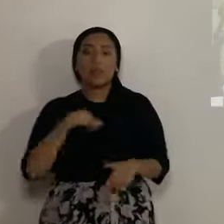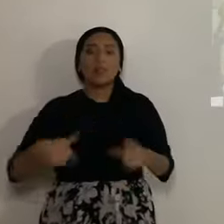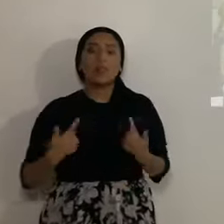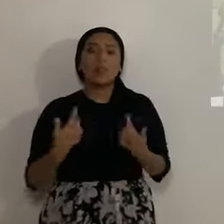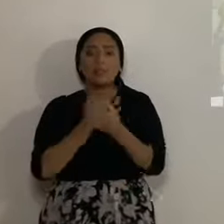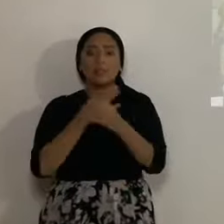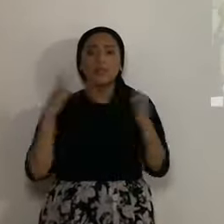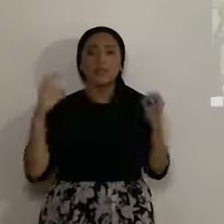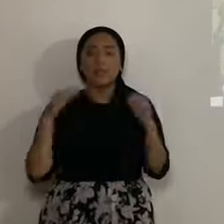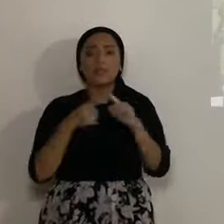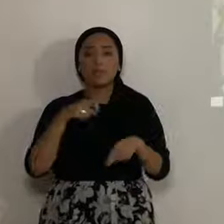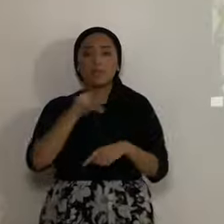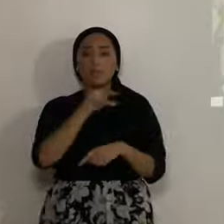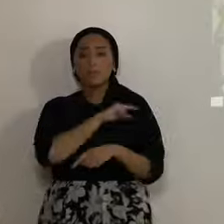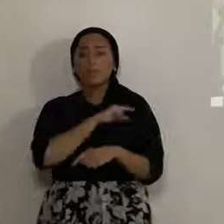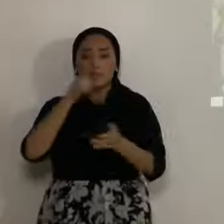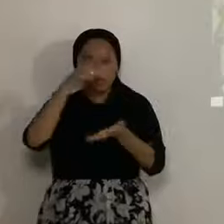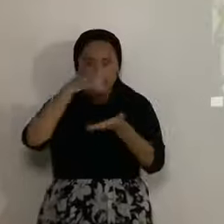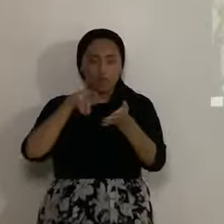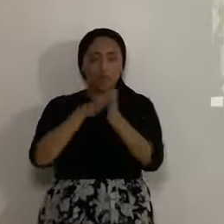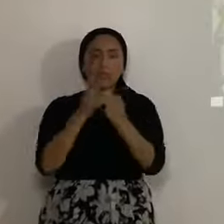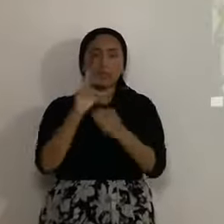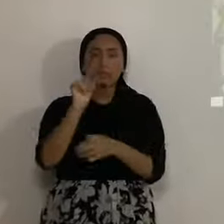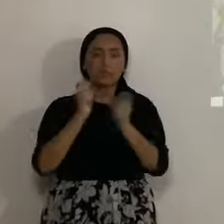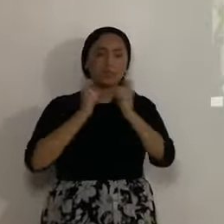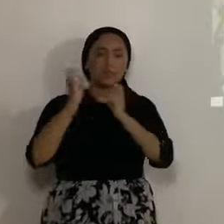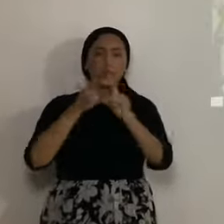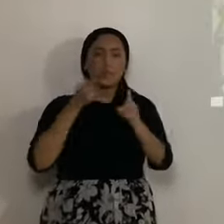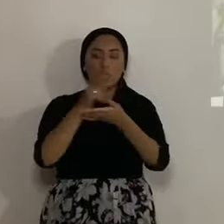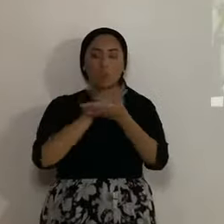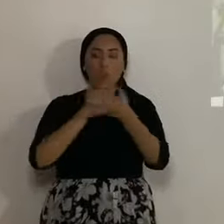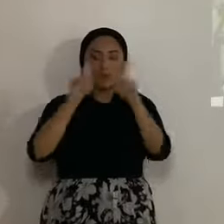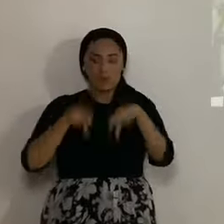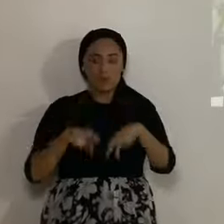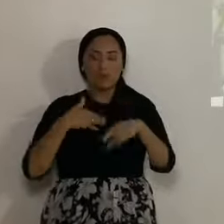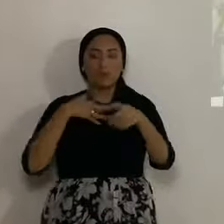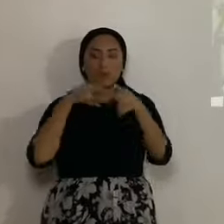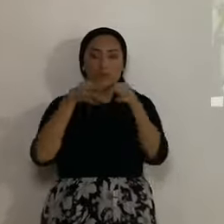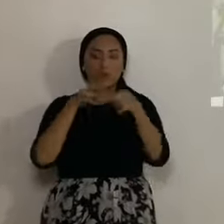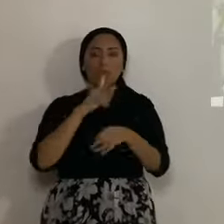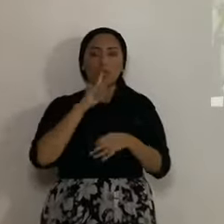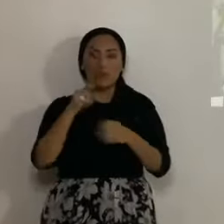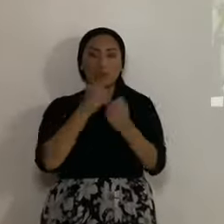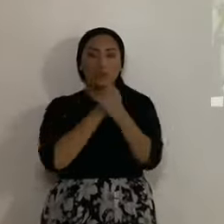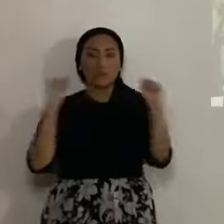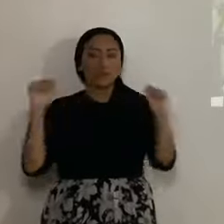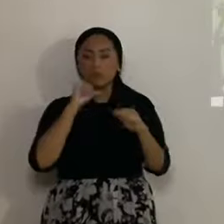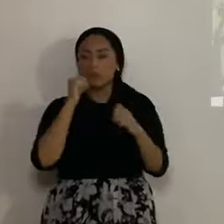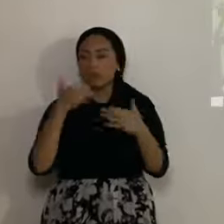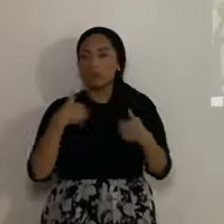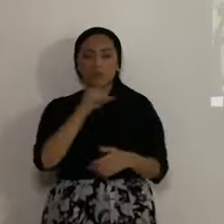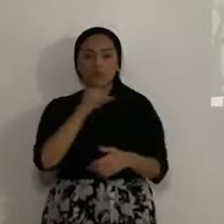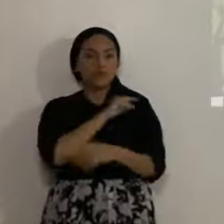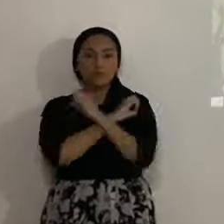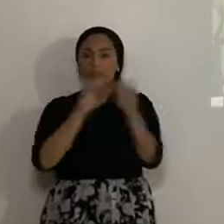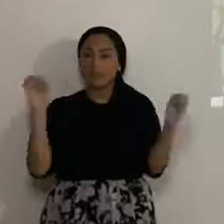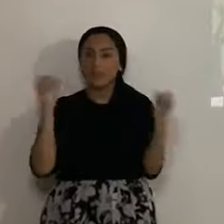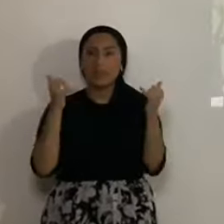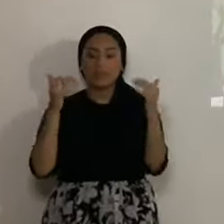de culpabilidad. Busca en el libro 20 características de un salvo, ahí lo explico, el verdadero salvo no tiene culpabilidad. Ahora,